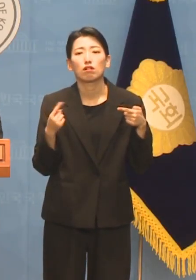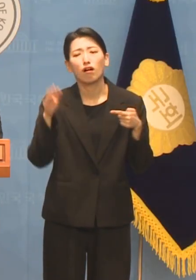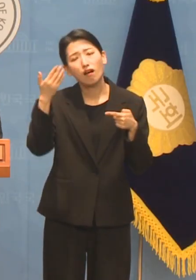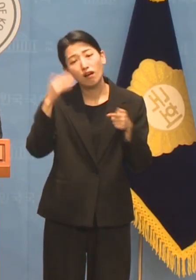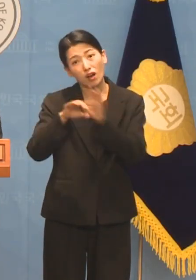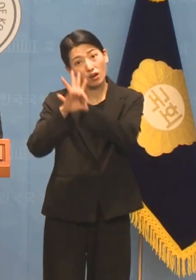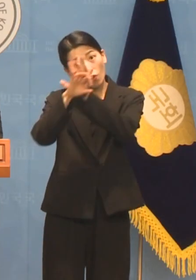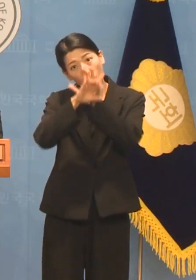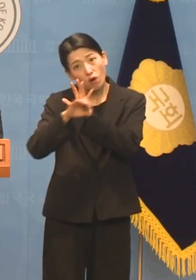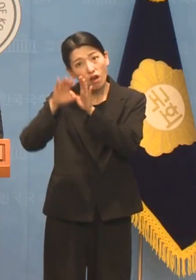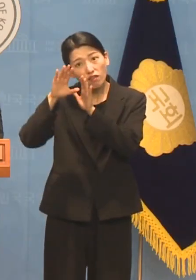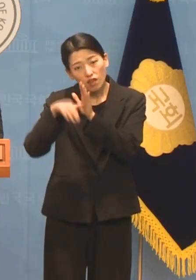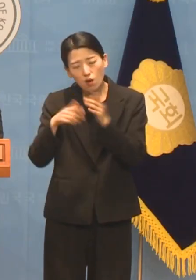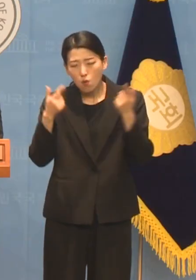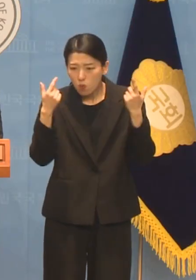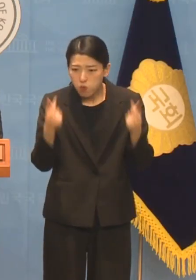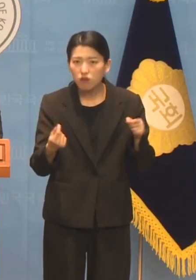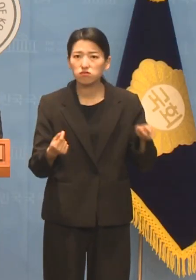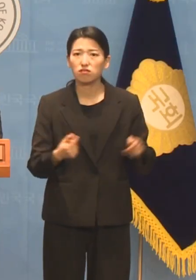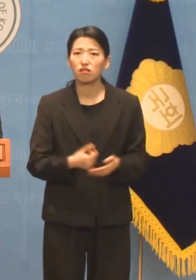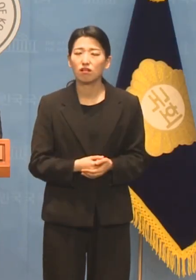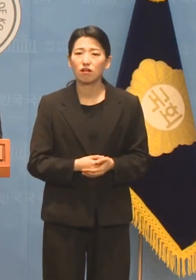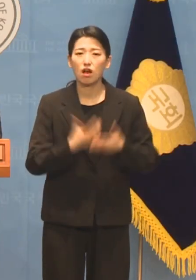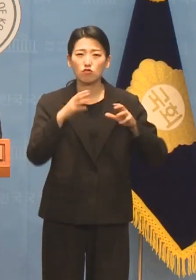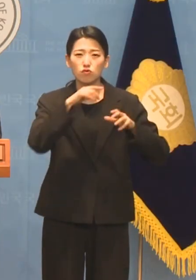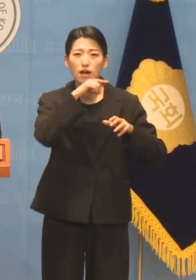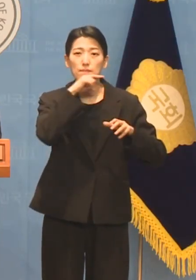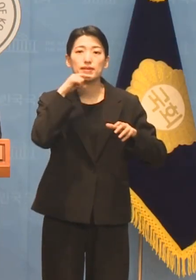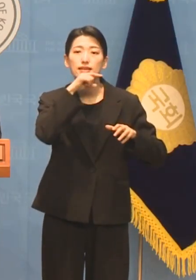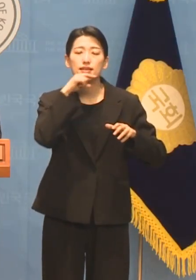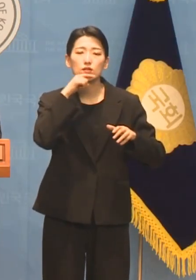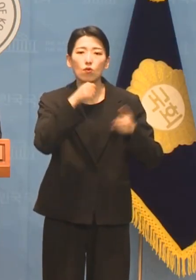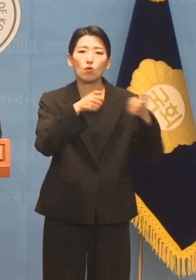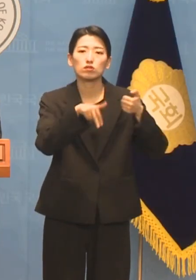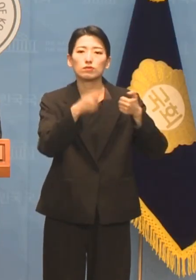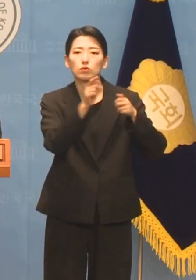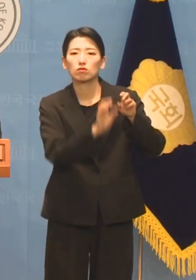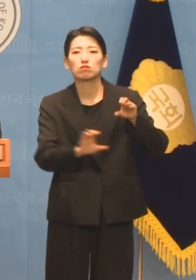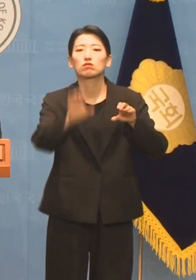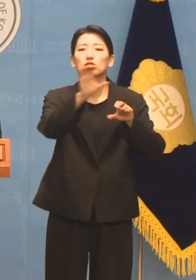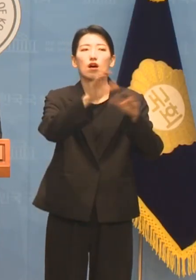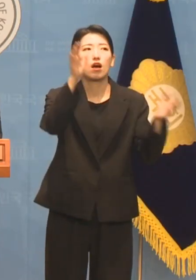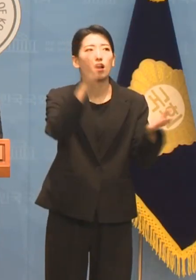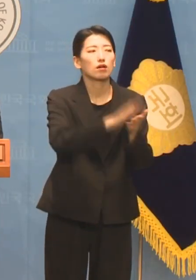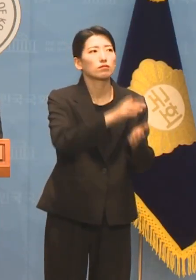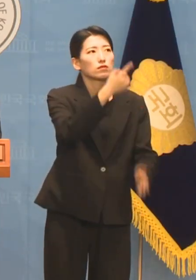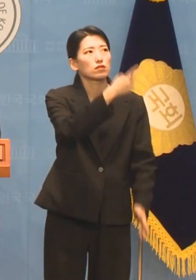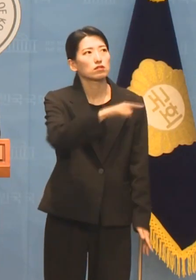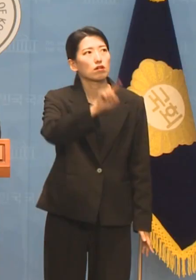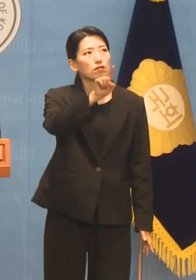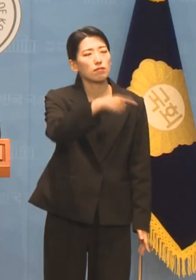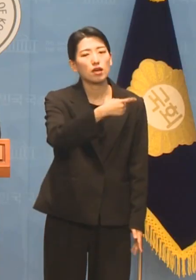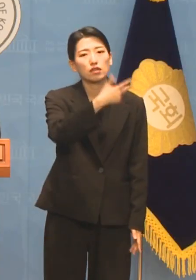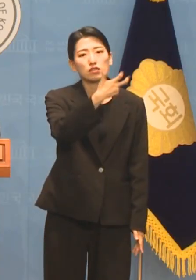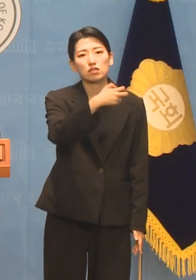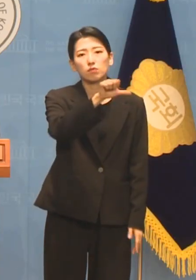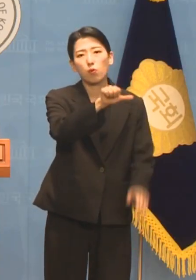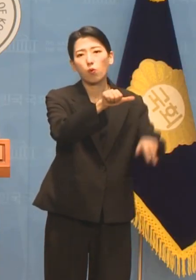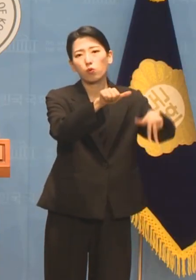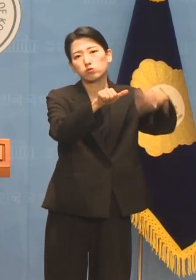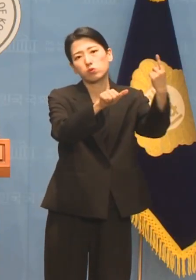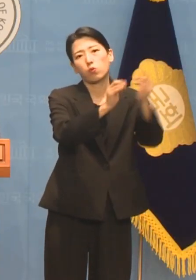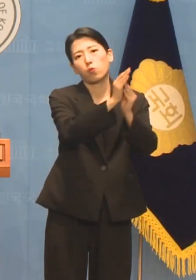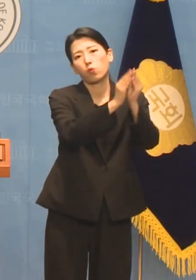코로나 시절 수준입니다. 국가 채무 또한 50조 원 가까이 늘어나 1175조 원에 이르러